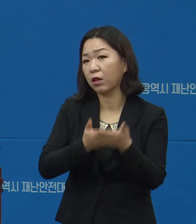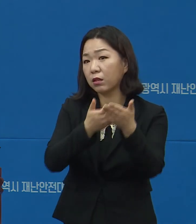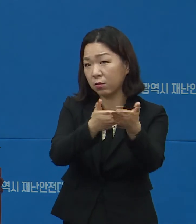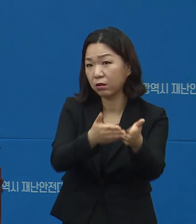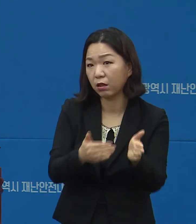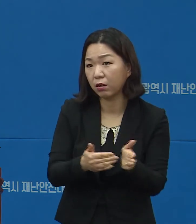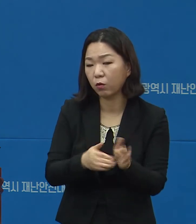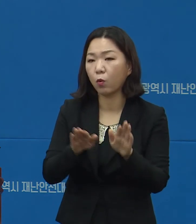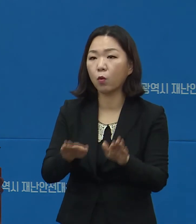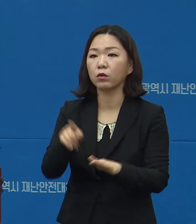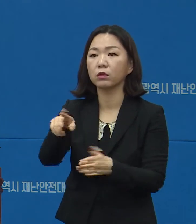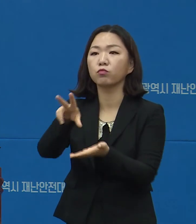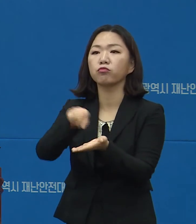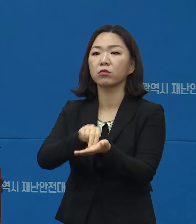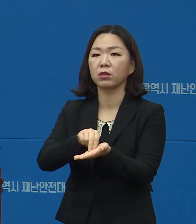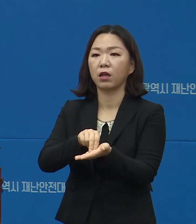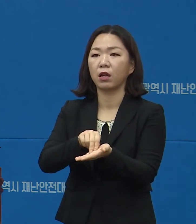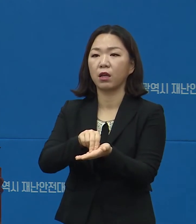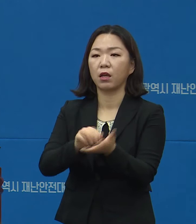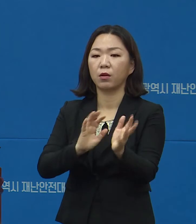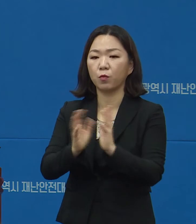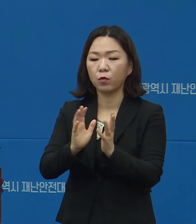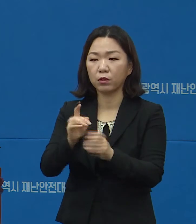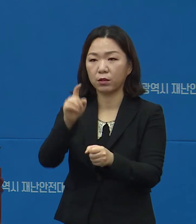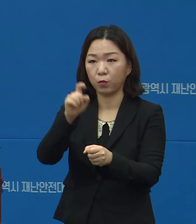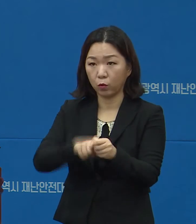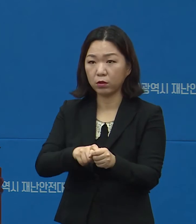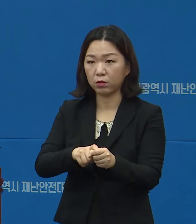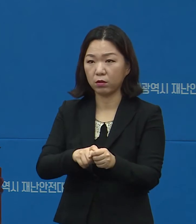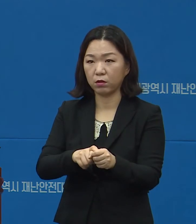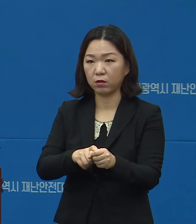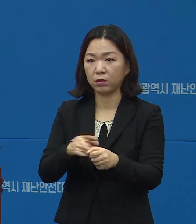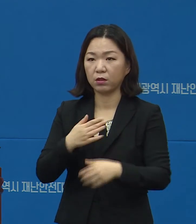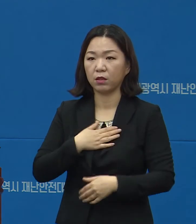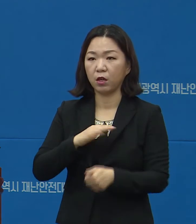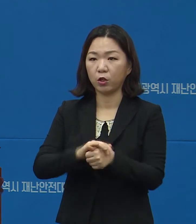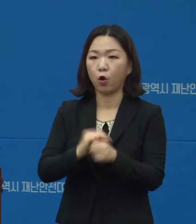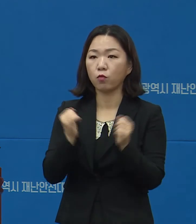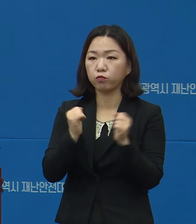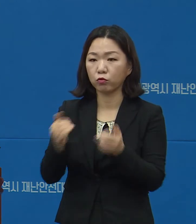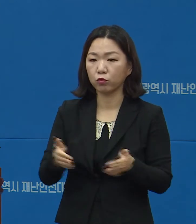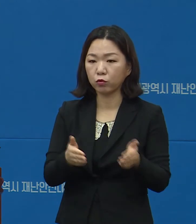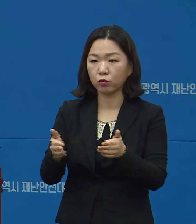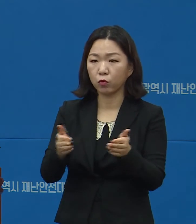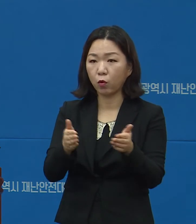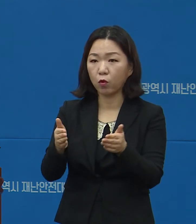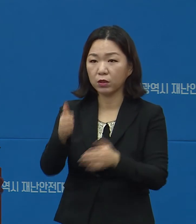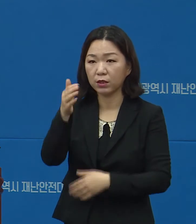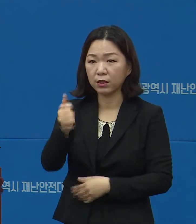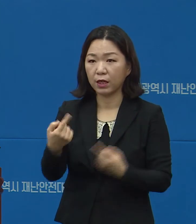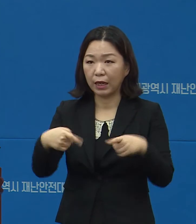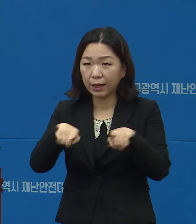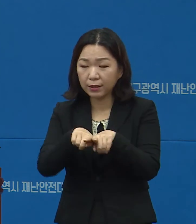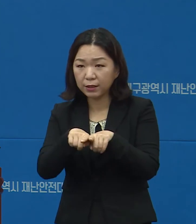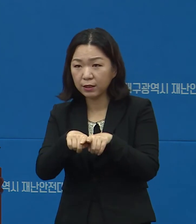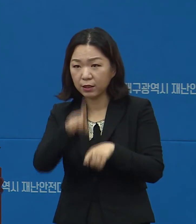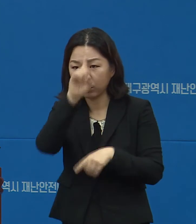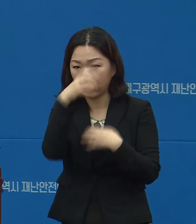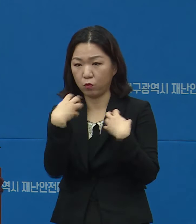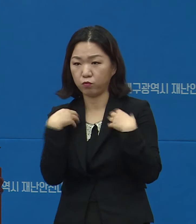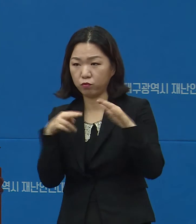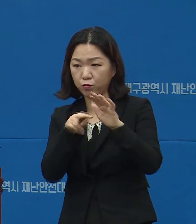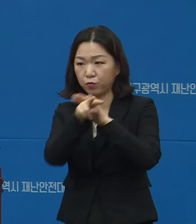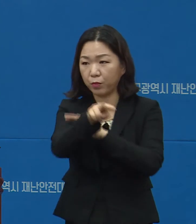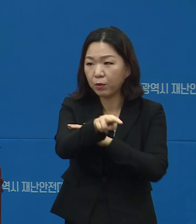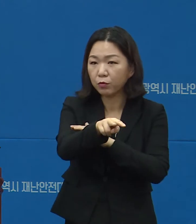것이고, 오늘 그 문제를 협의하기 위해서 제가 경북도지사와 국회도 방문하고 정부 관계자도